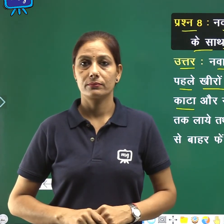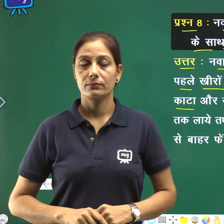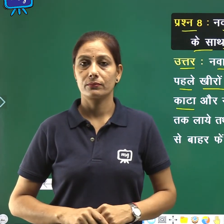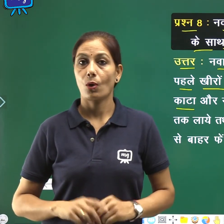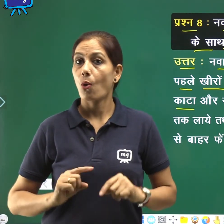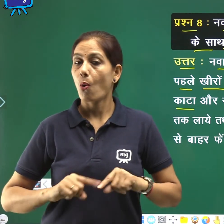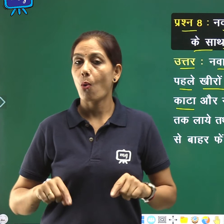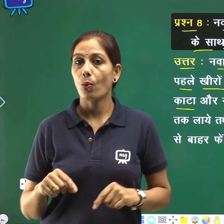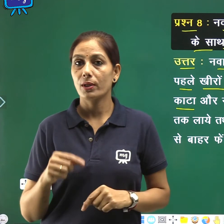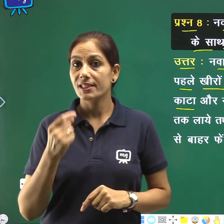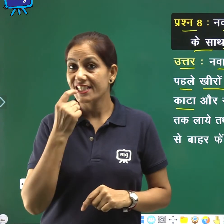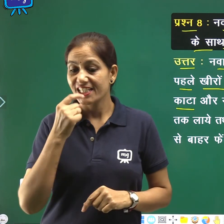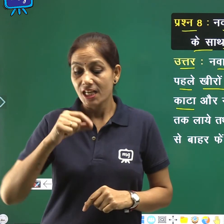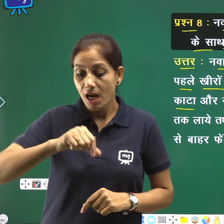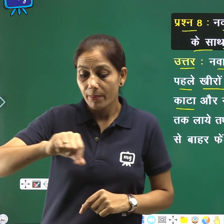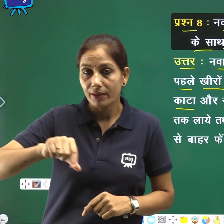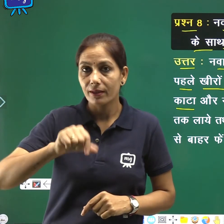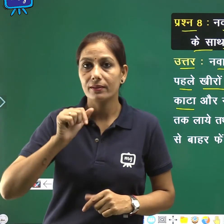और नमक डालकर